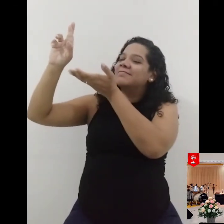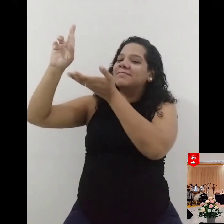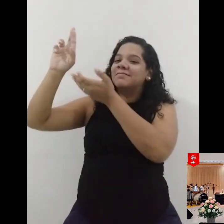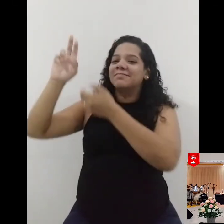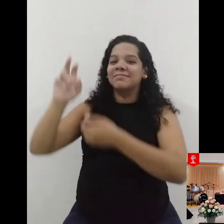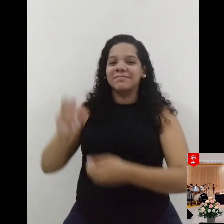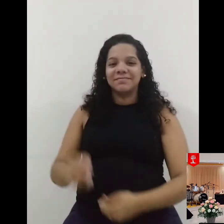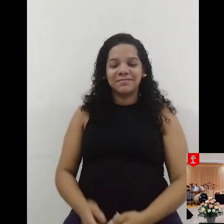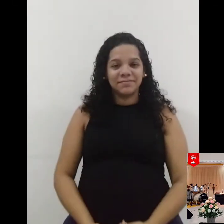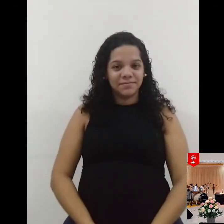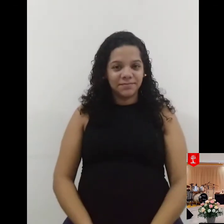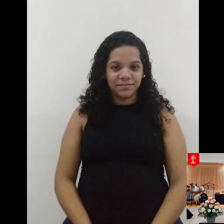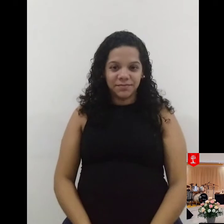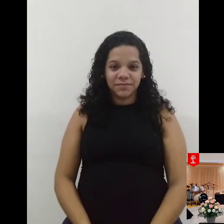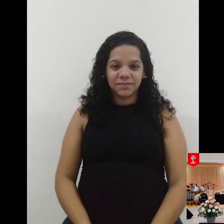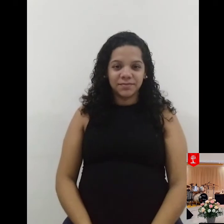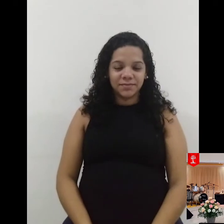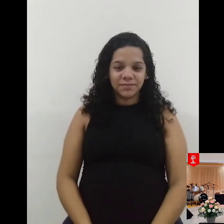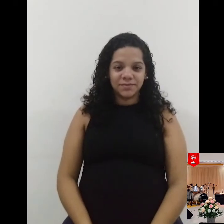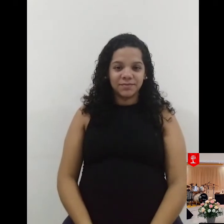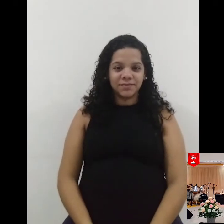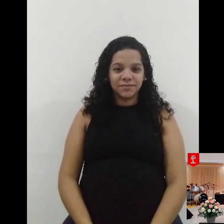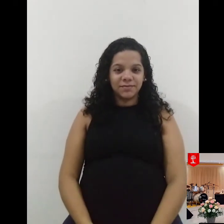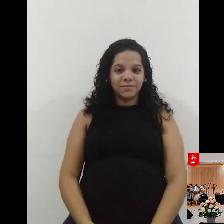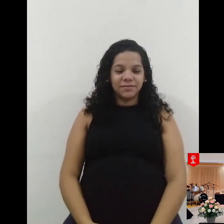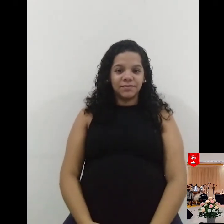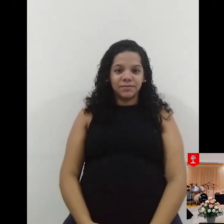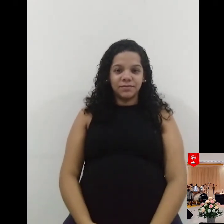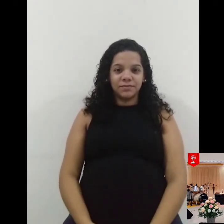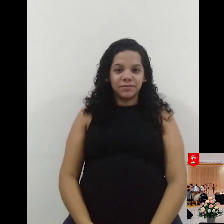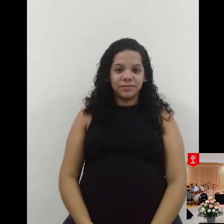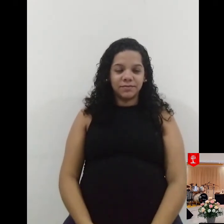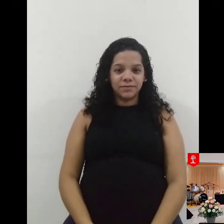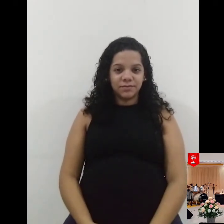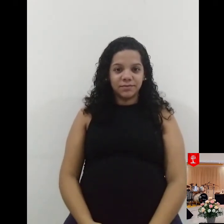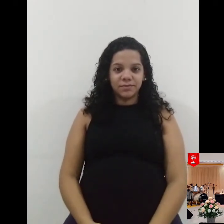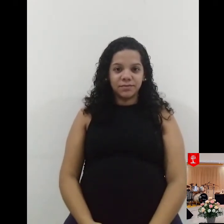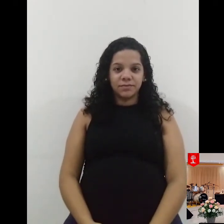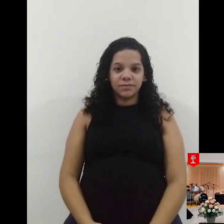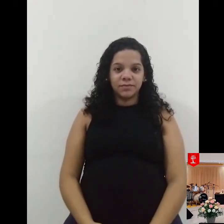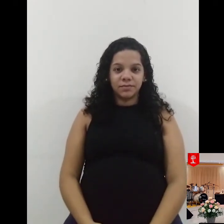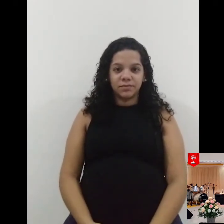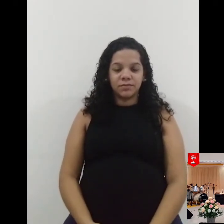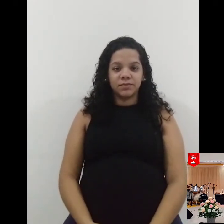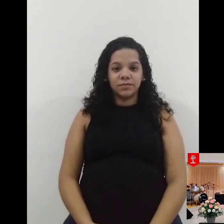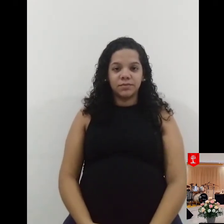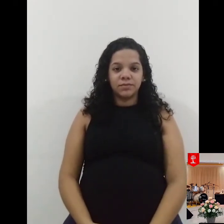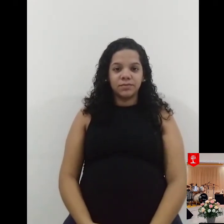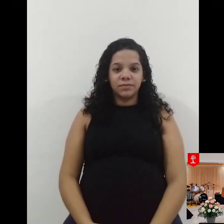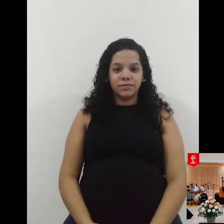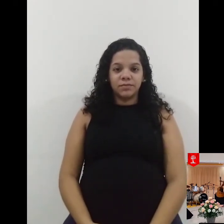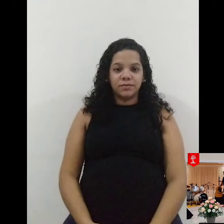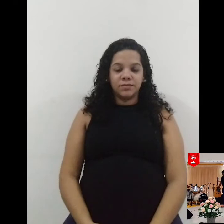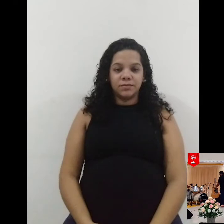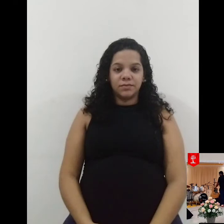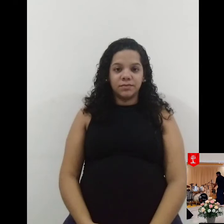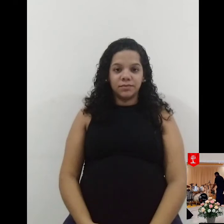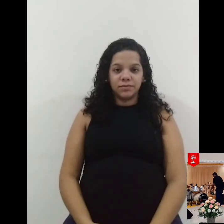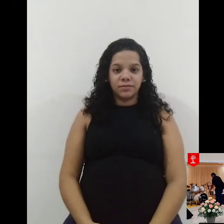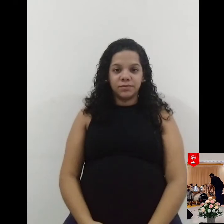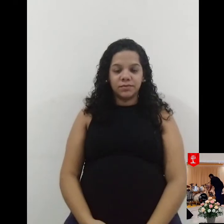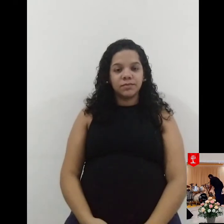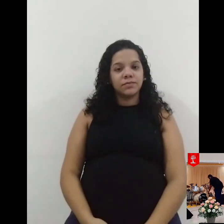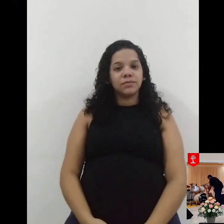O salmista diz: aquele que habita no esconderijo do Altíssimo, à sombra do